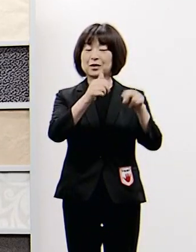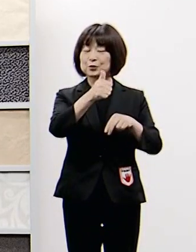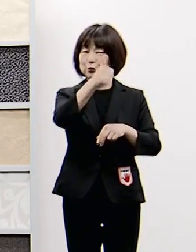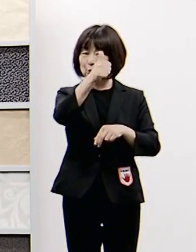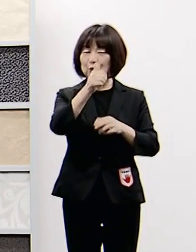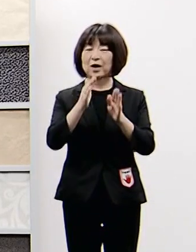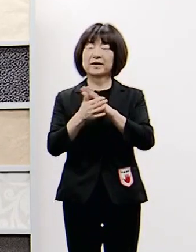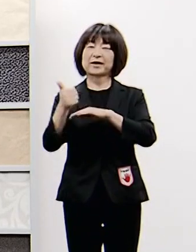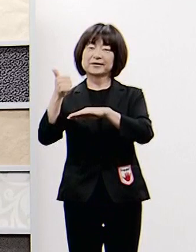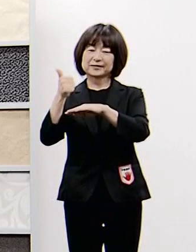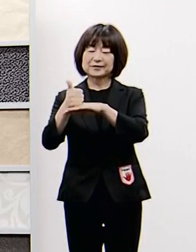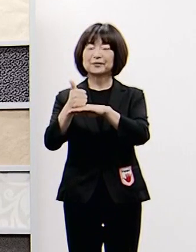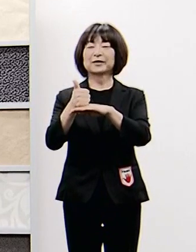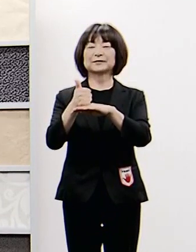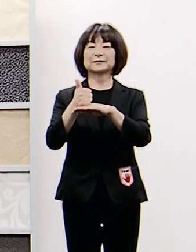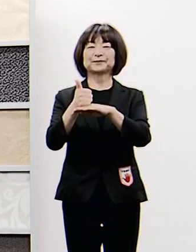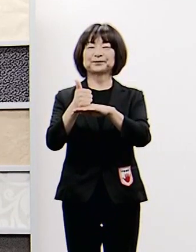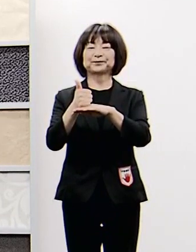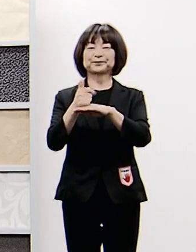この